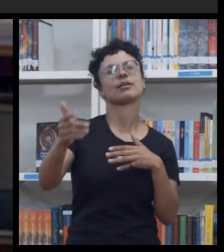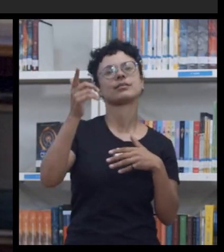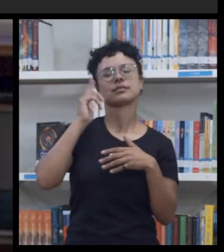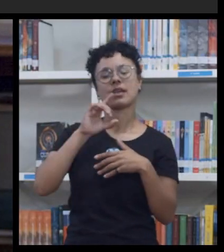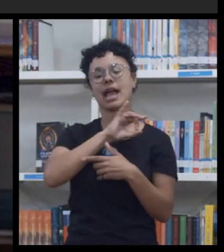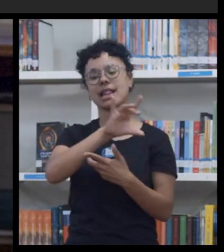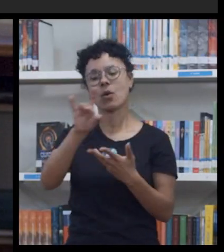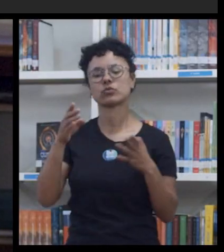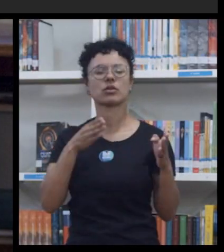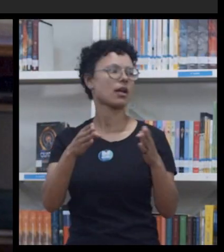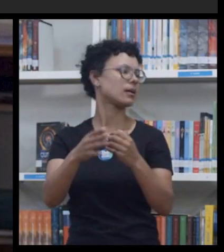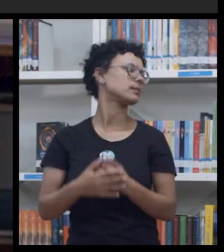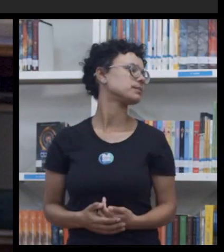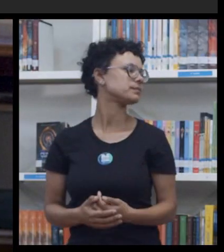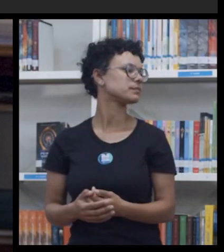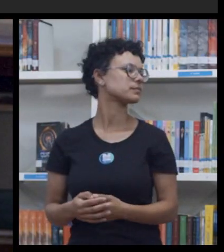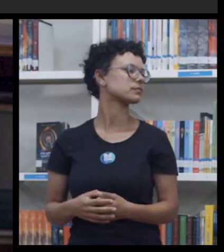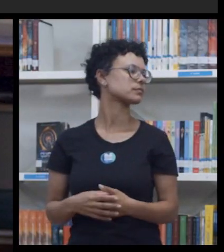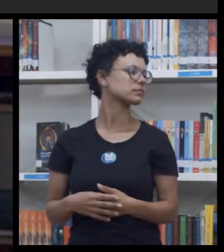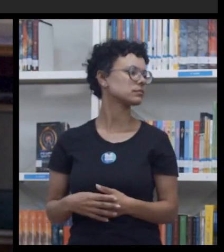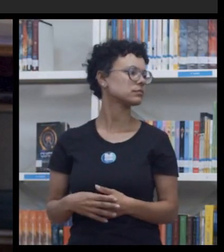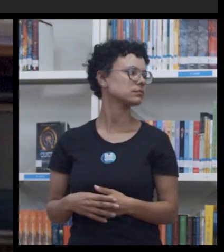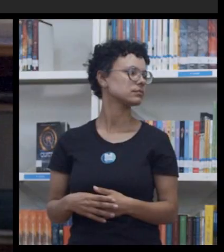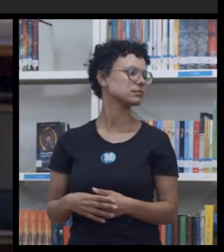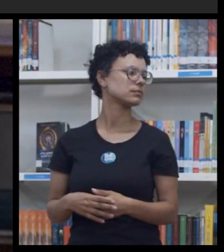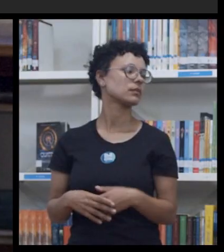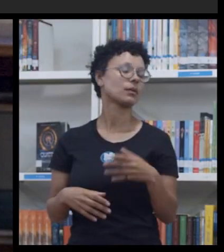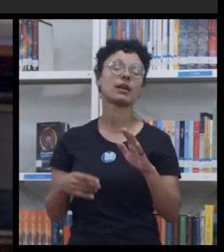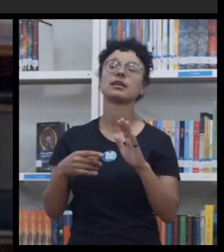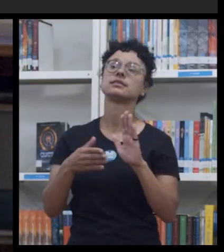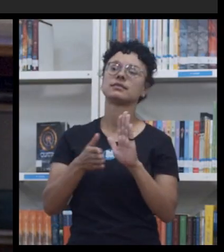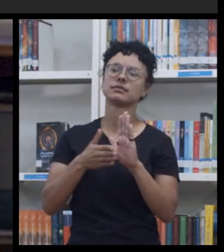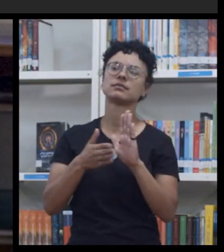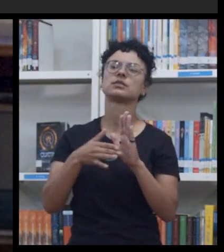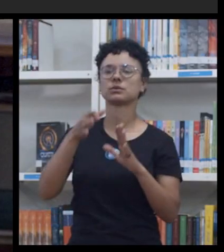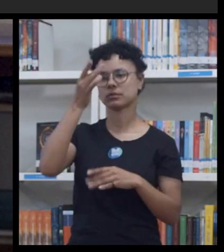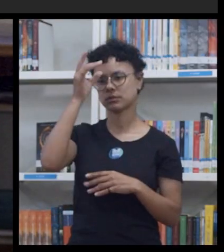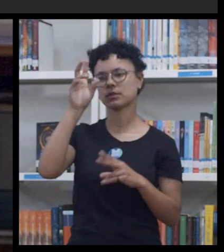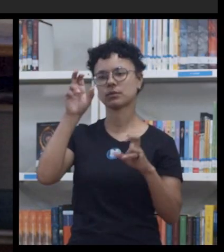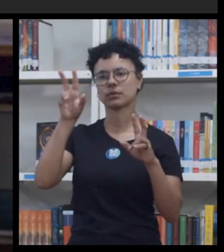personagens. Né? A ficha de personagens é isso que eu estou falando.